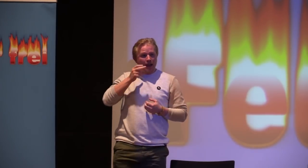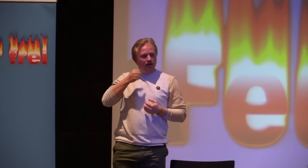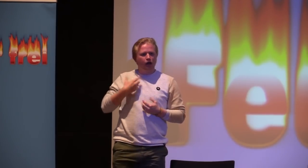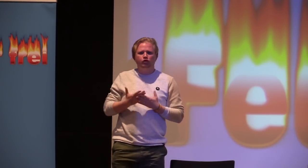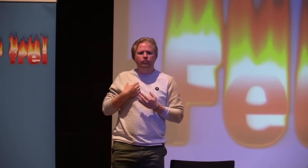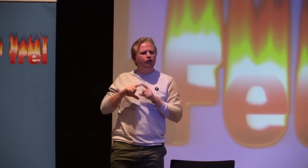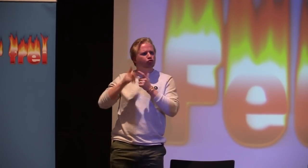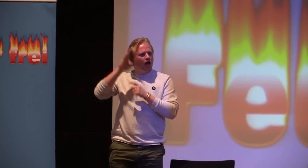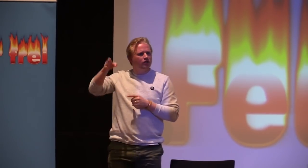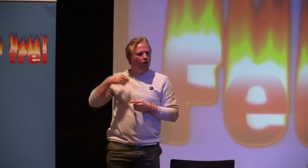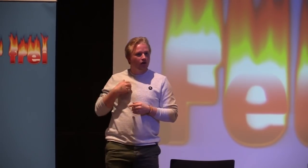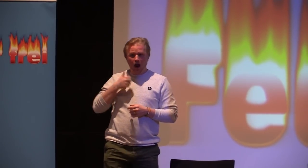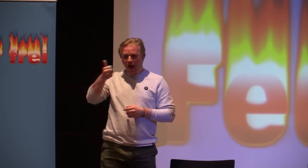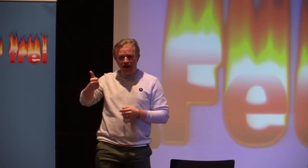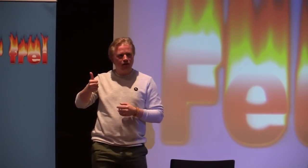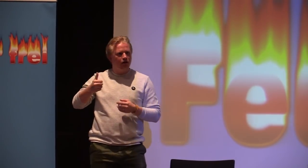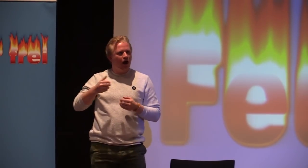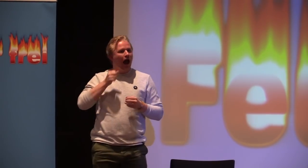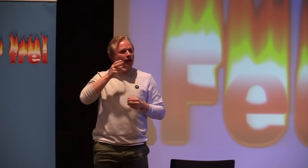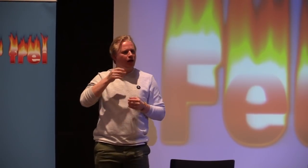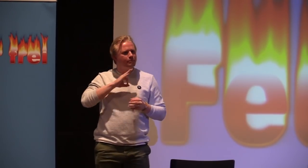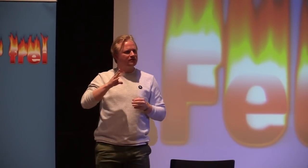Vereinslose sind ja eher so Menschen, die